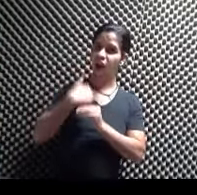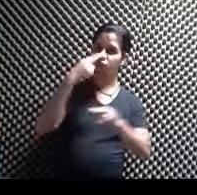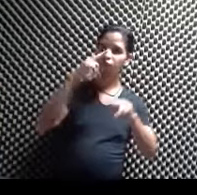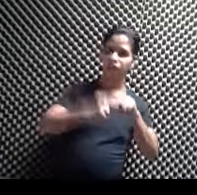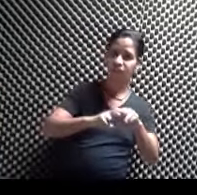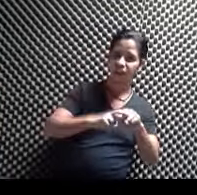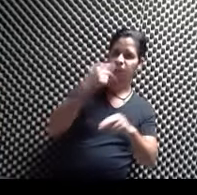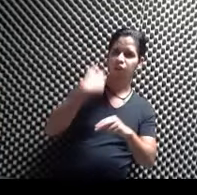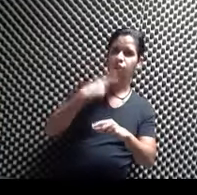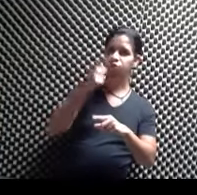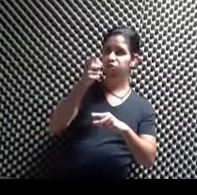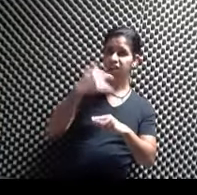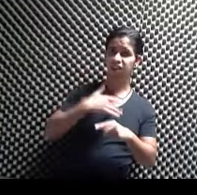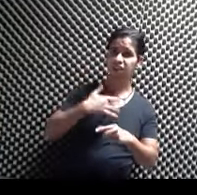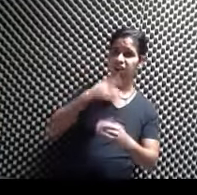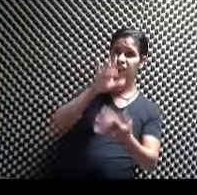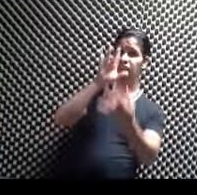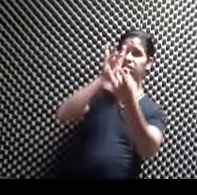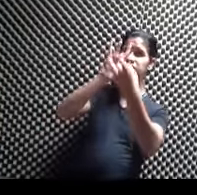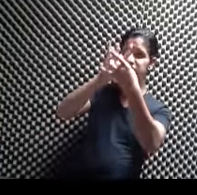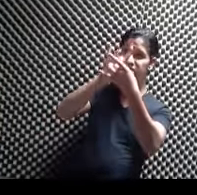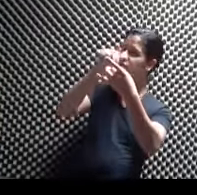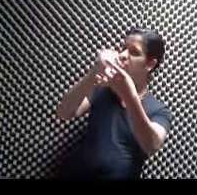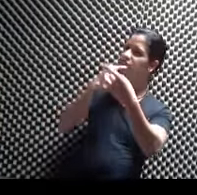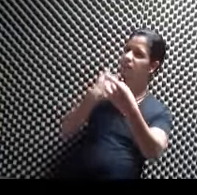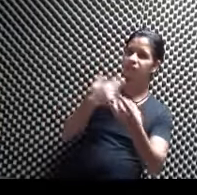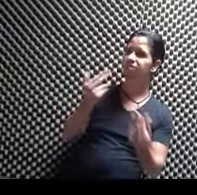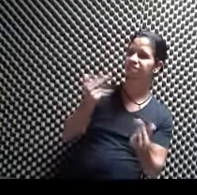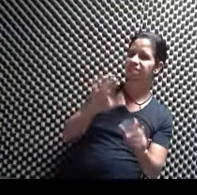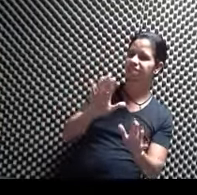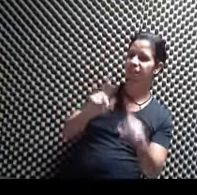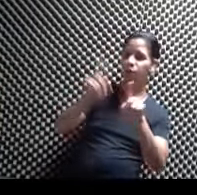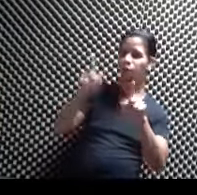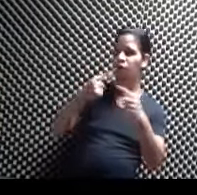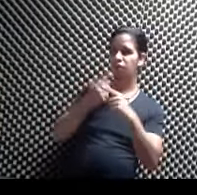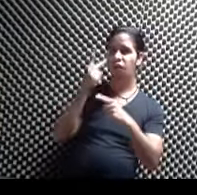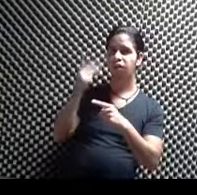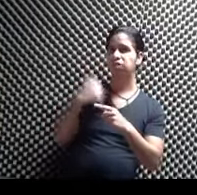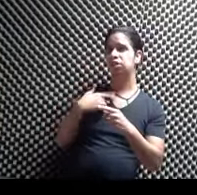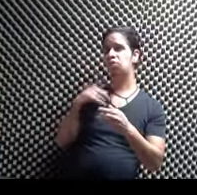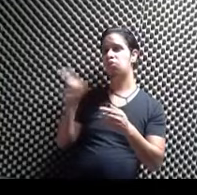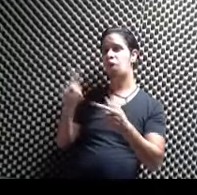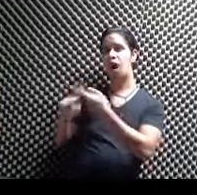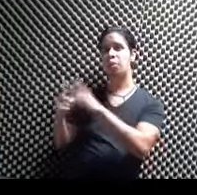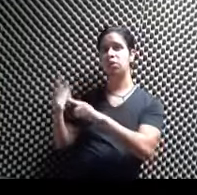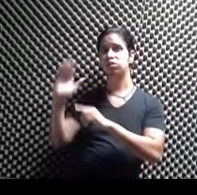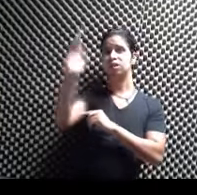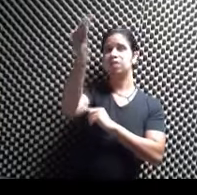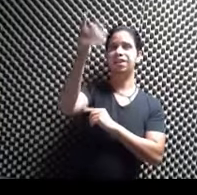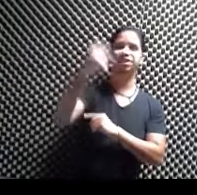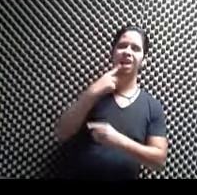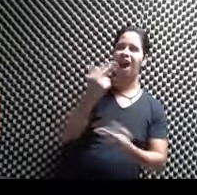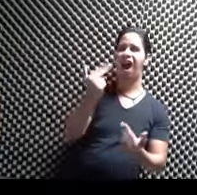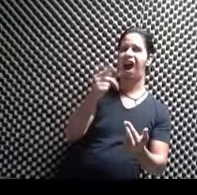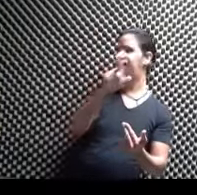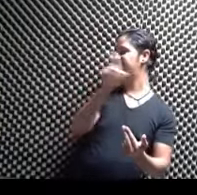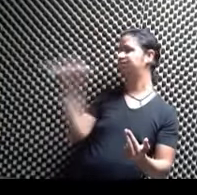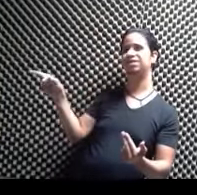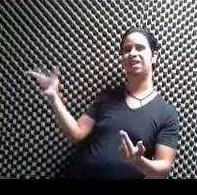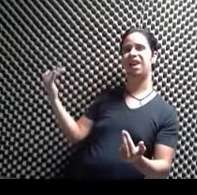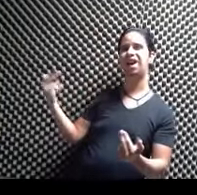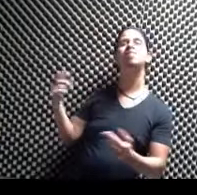la que usted se va a ver reflejado, no se va a reír tanto. Porque ahí como que, y ahí tú ves al público y dices, no te reíste, esto te pasó a ti. Sí, lo que te quiero decirle